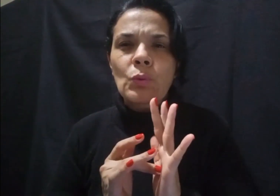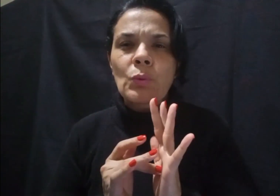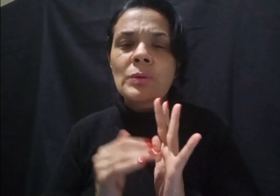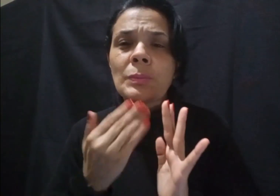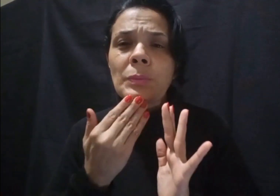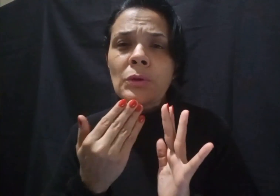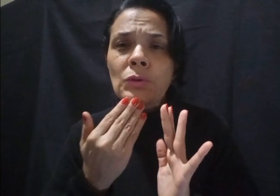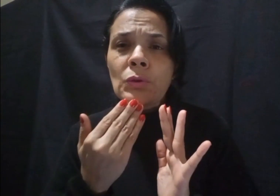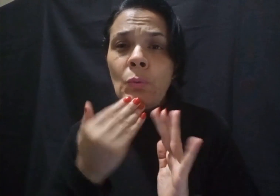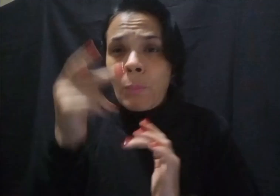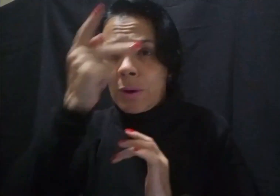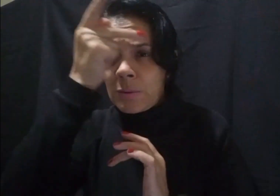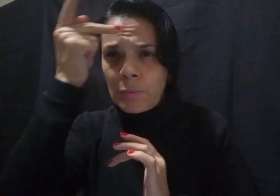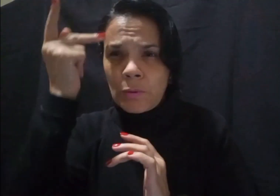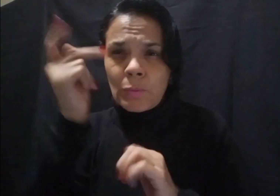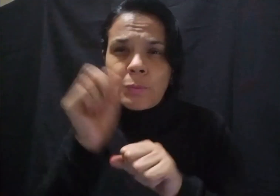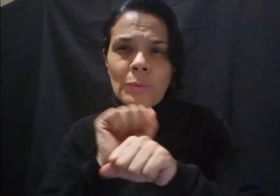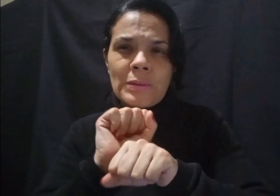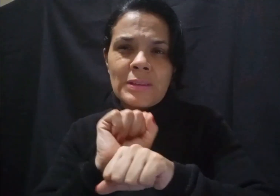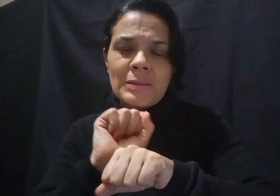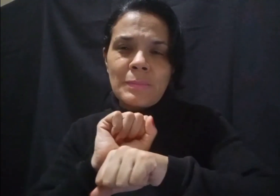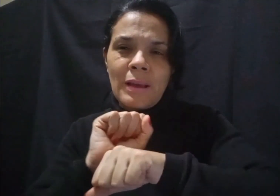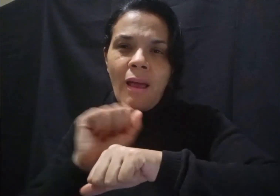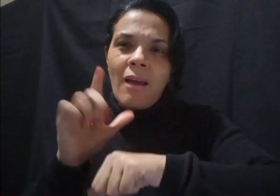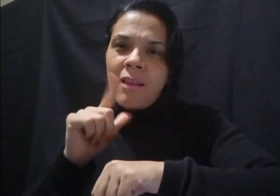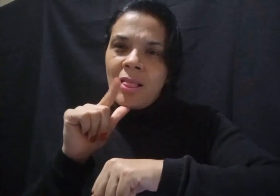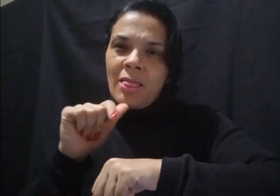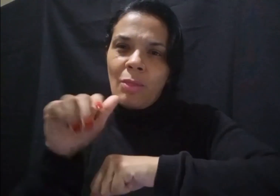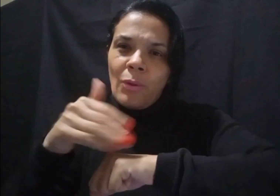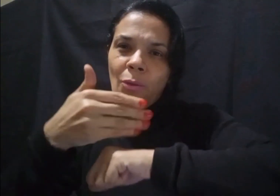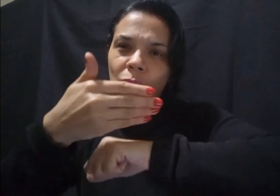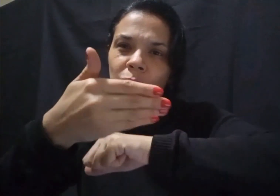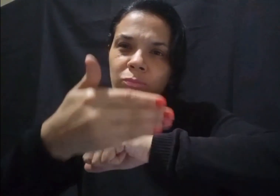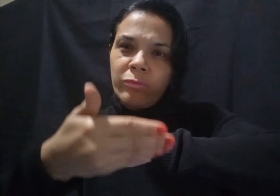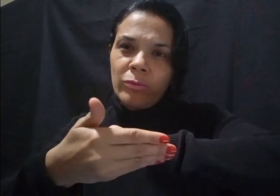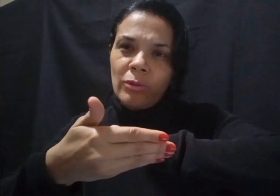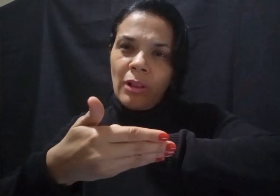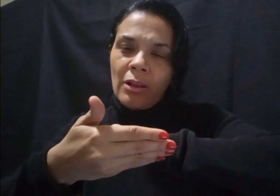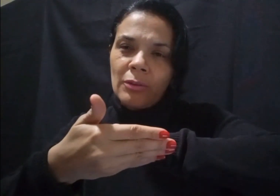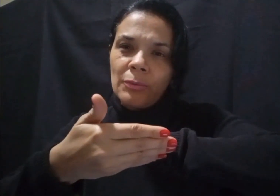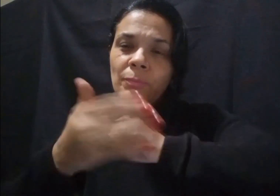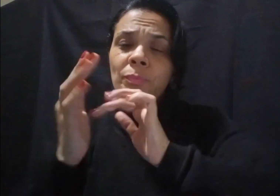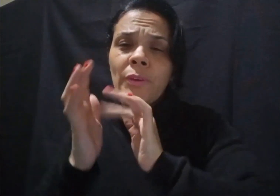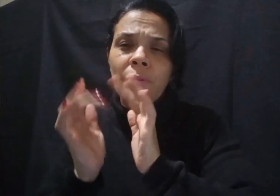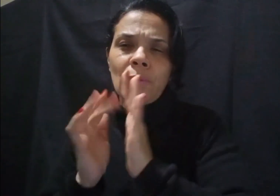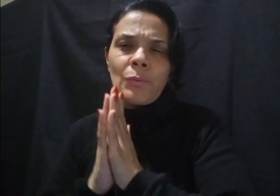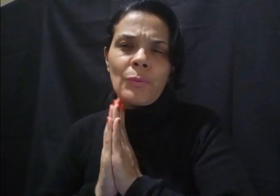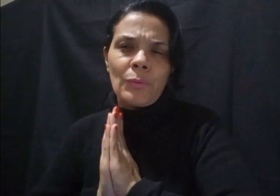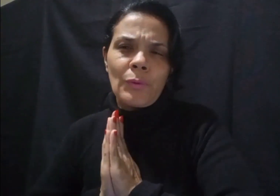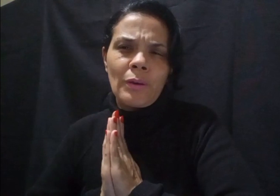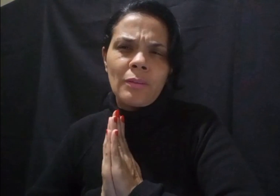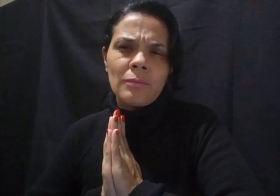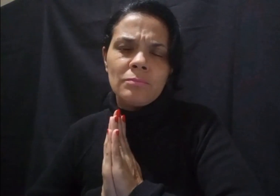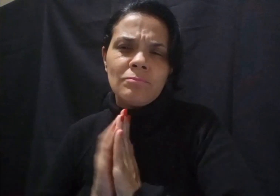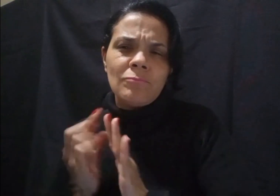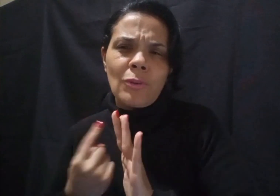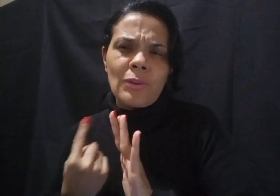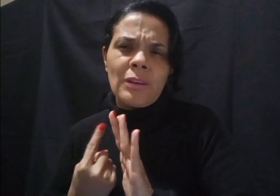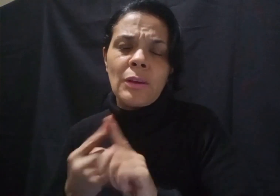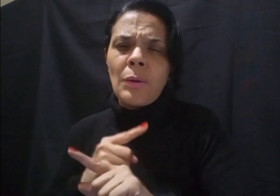do outro lado da margem, enquanto Jesus recolhesse para orar. O barco estava a uma certa distância, agitado pelas